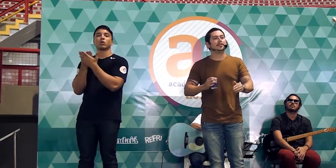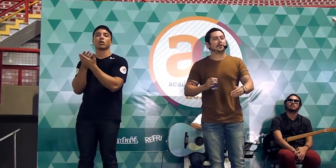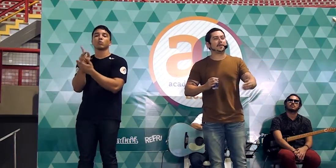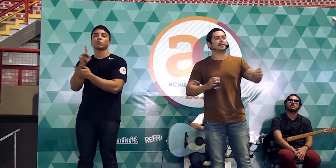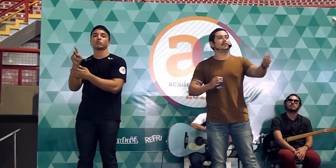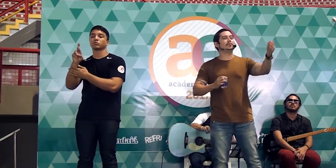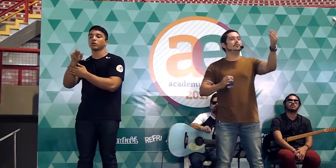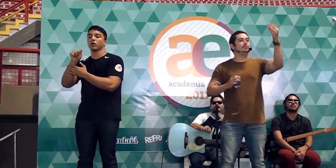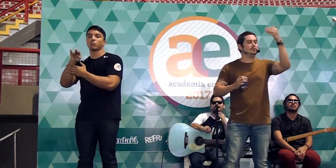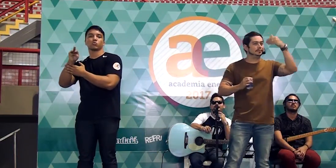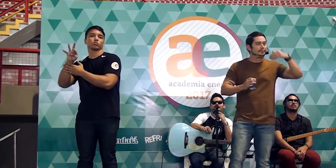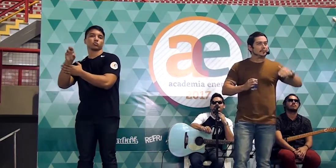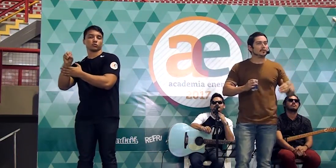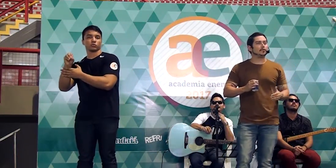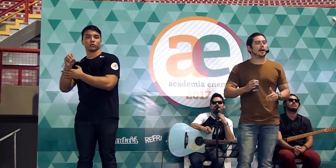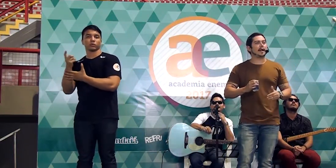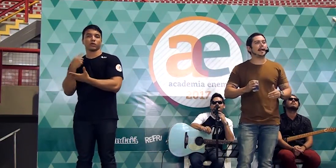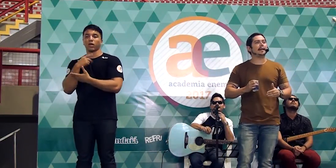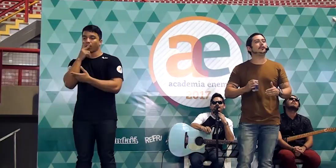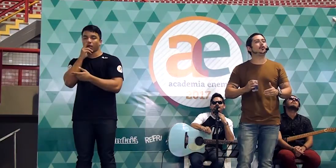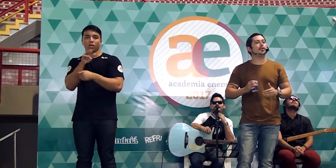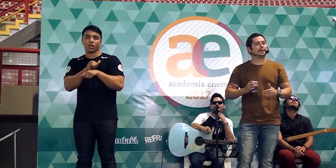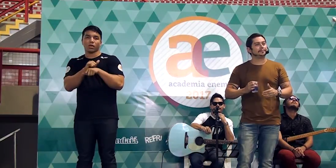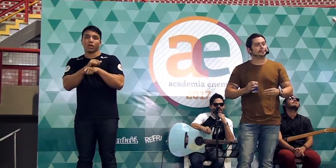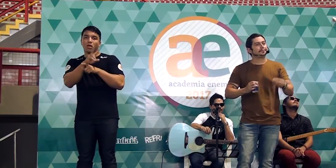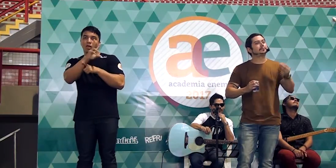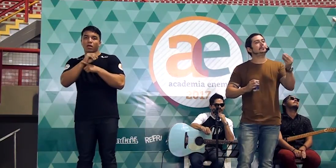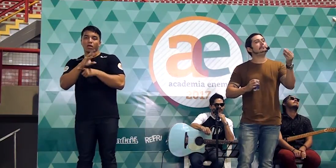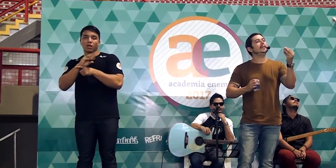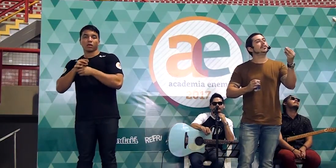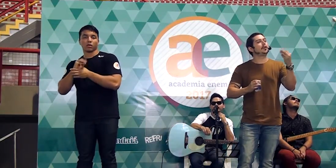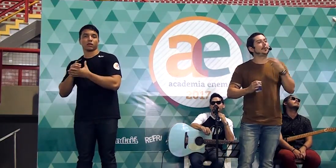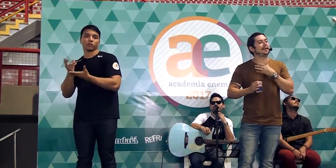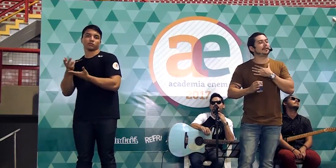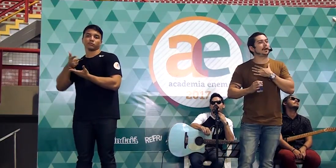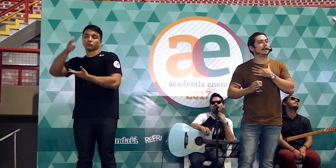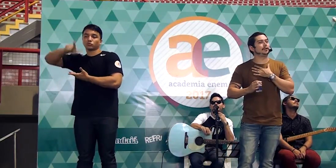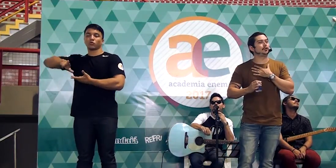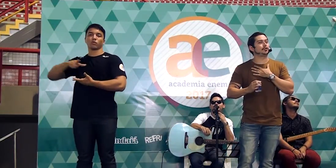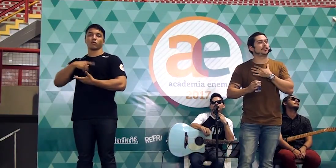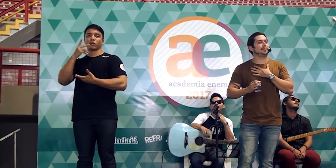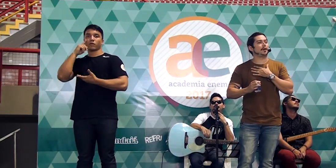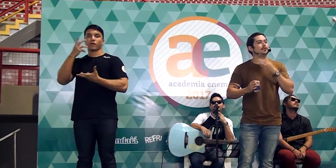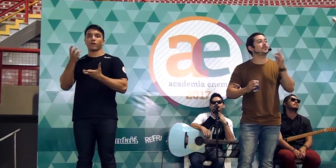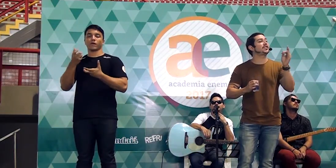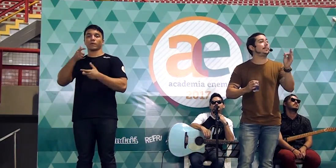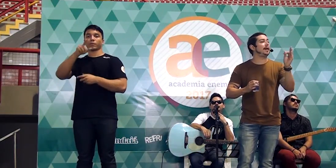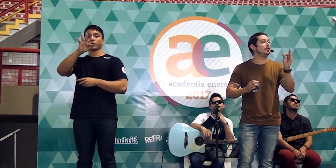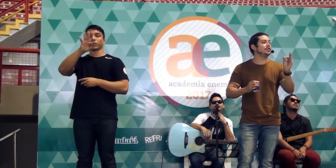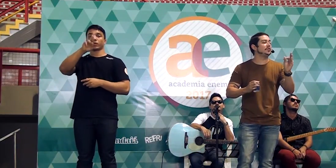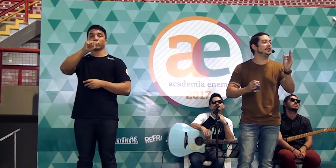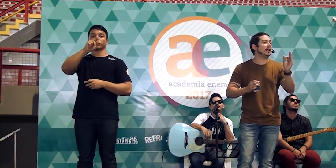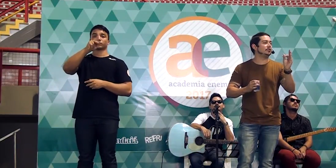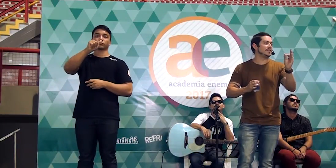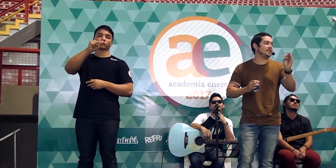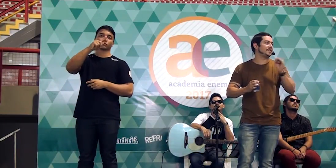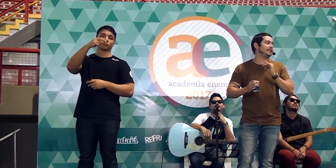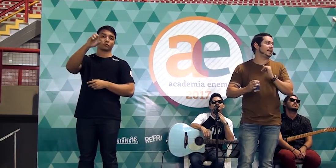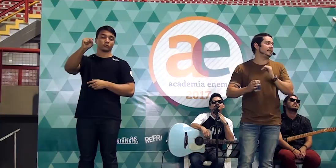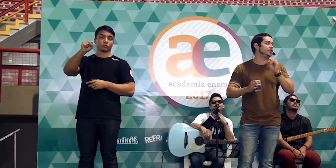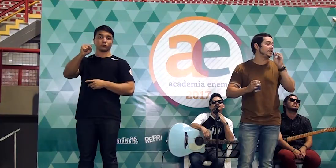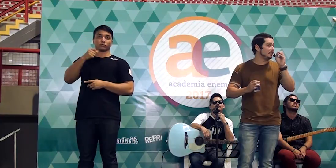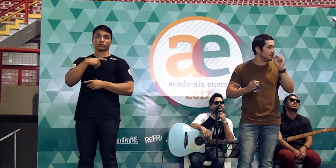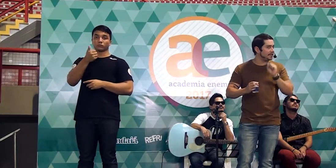Raimundo. Estão fazendo uma releitura. Estão prometendo uma releitura dos Trapalhões. Os Trapalhões, no final dos